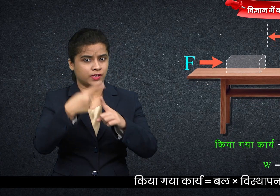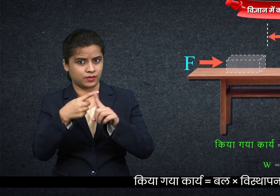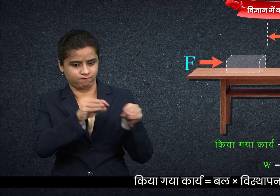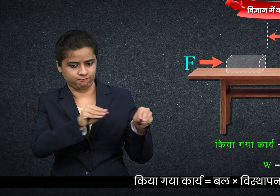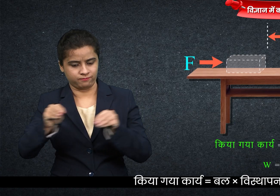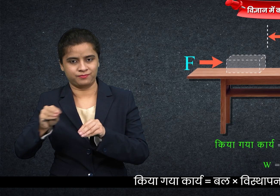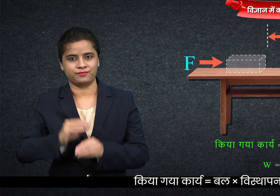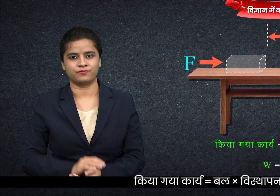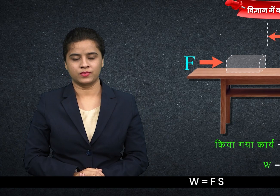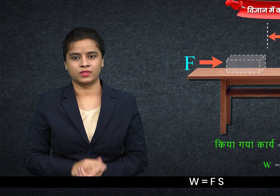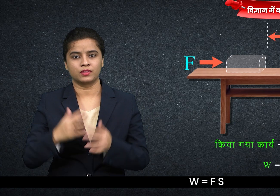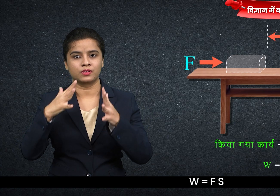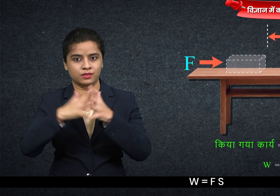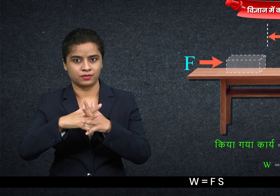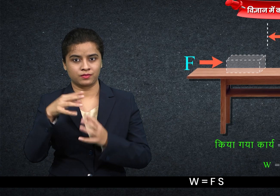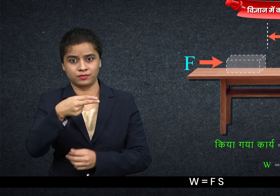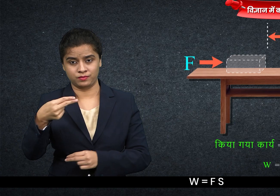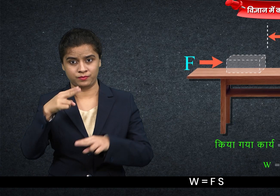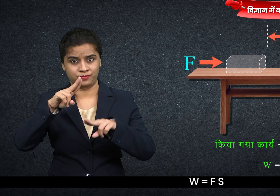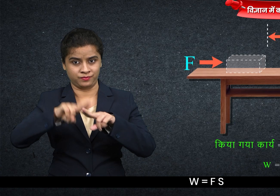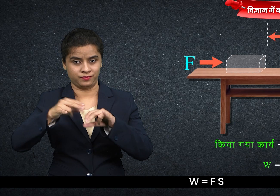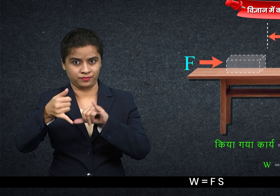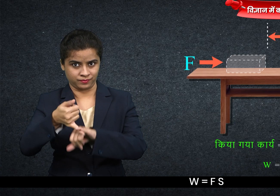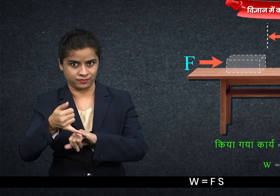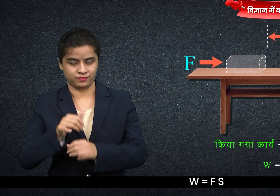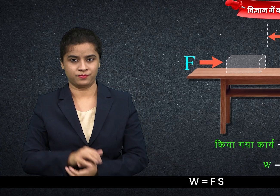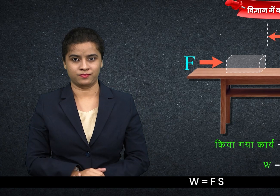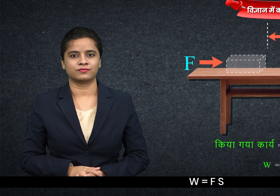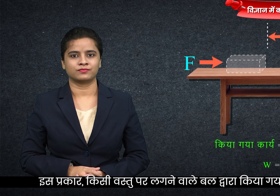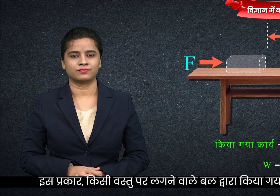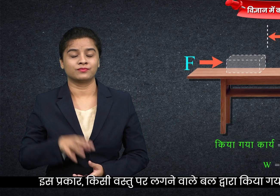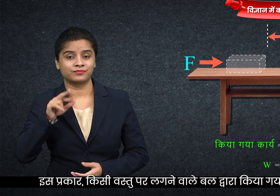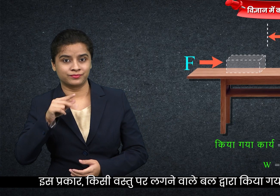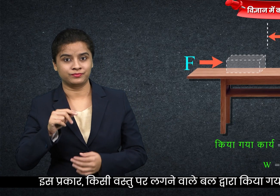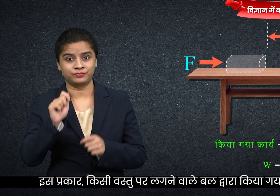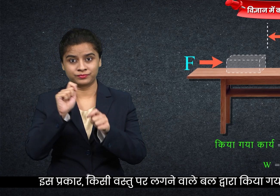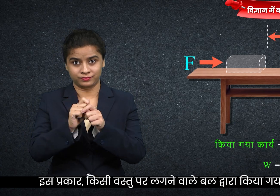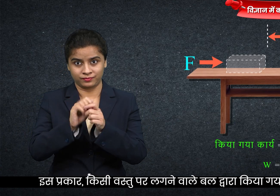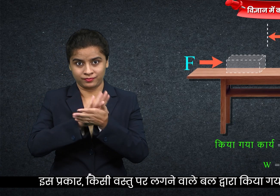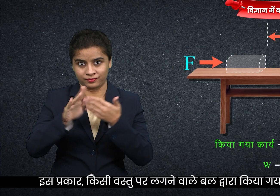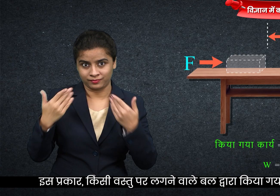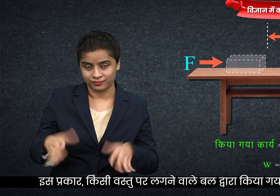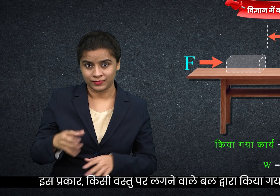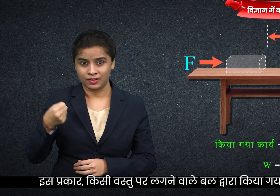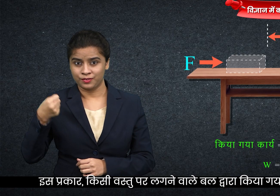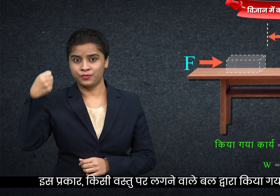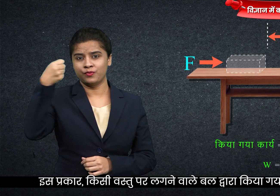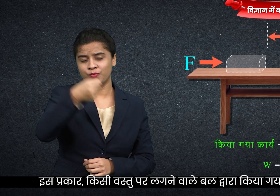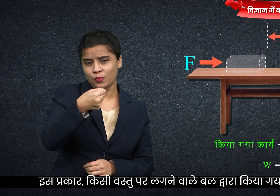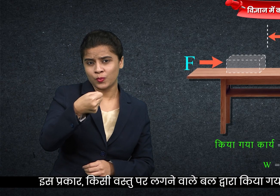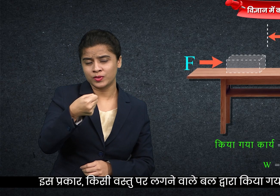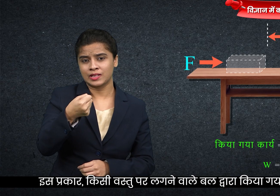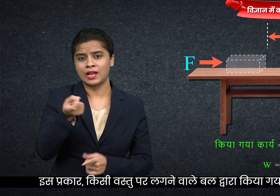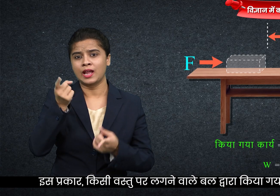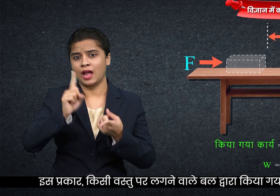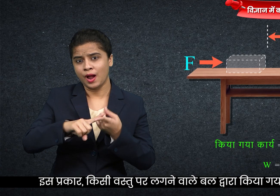विस्थापन, W इज इक्वल्स टू Fs। इस प्रकार किसी वस्तु पर लगने वाले बल